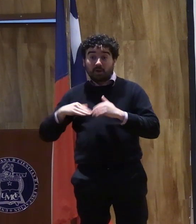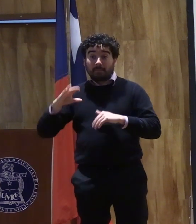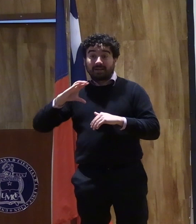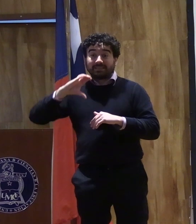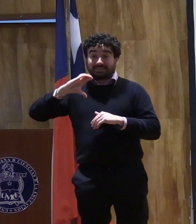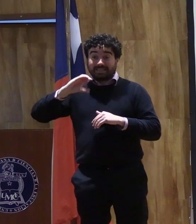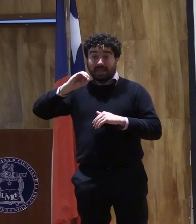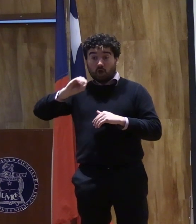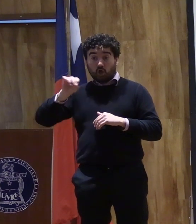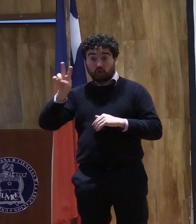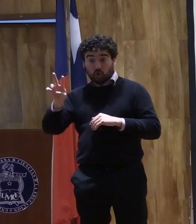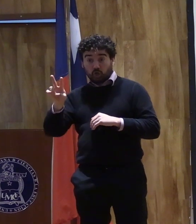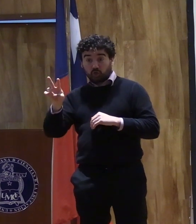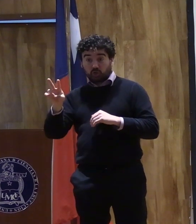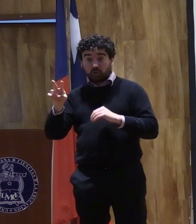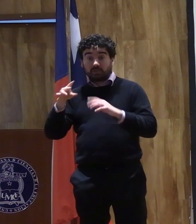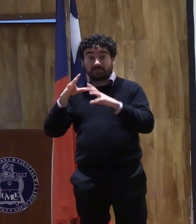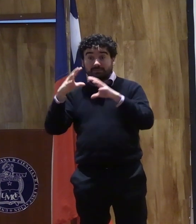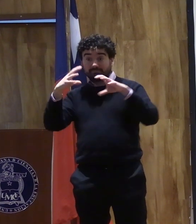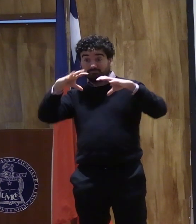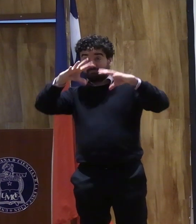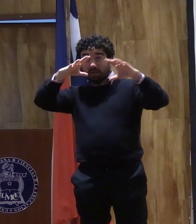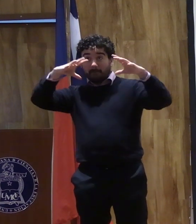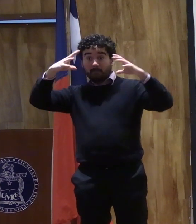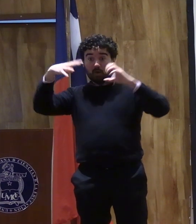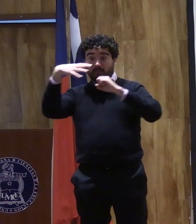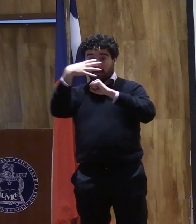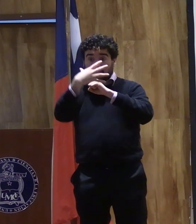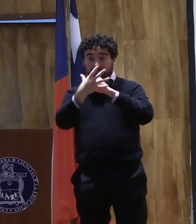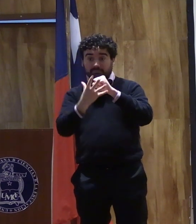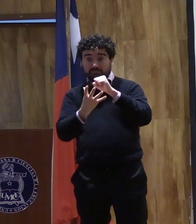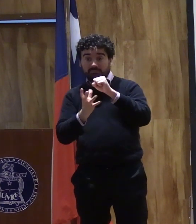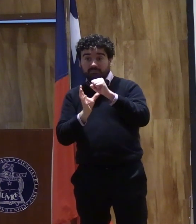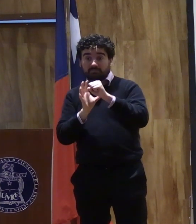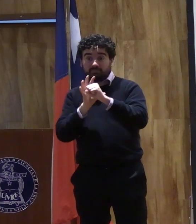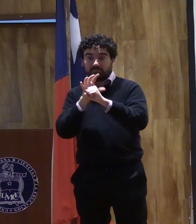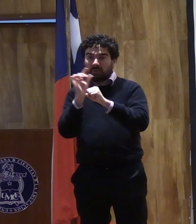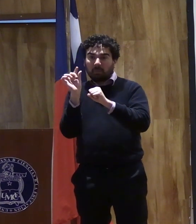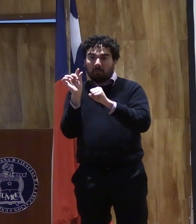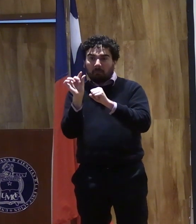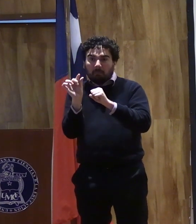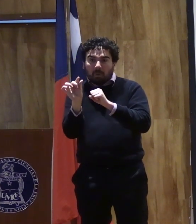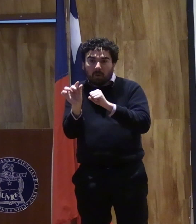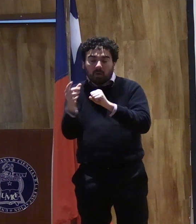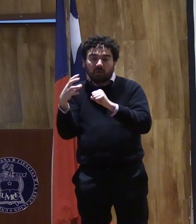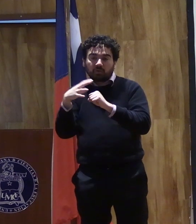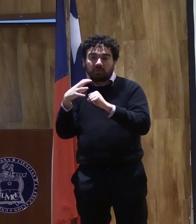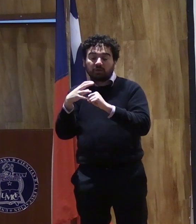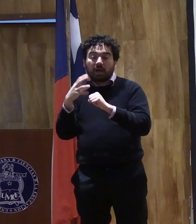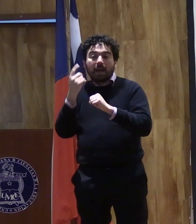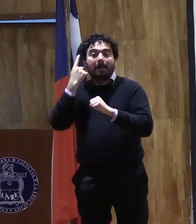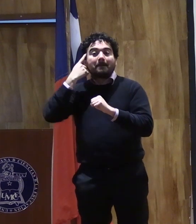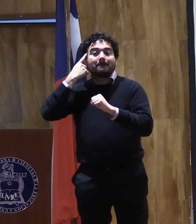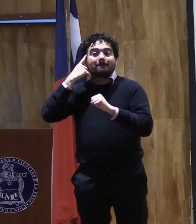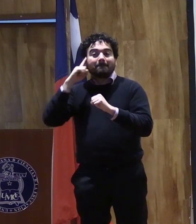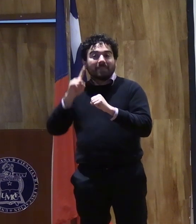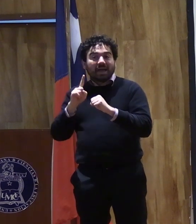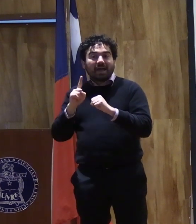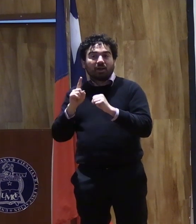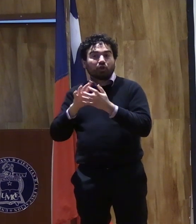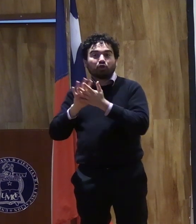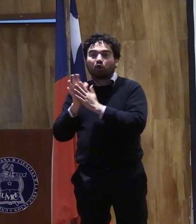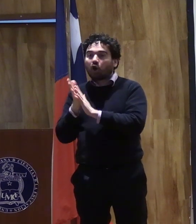CO2, está en la atmósfera en una pequeña proporción, pero todo